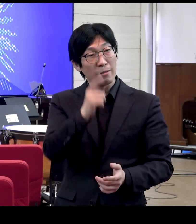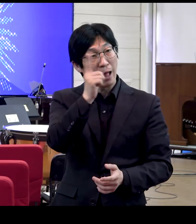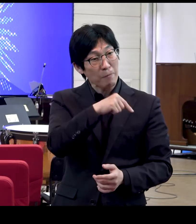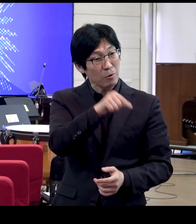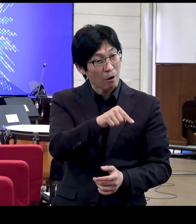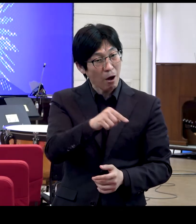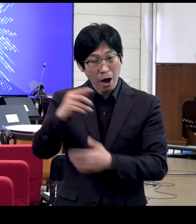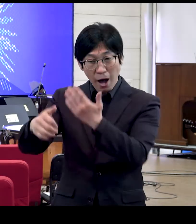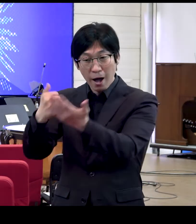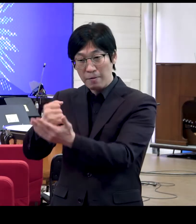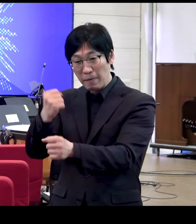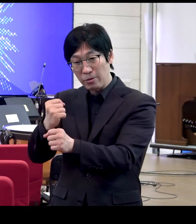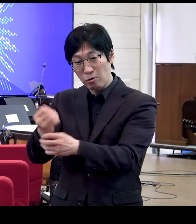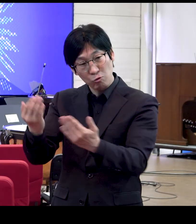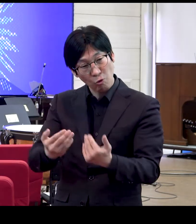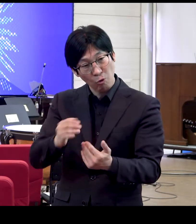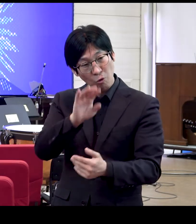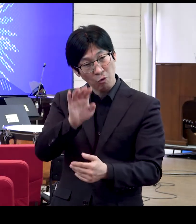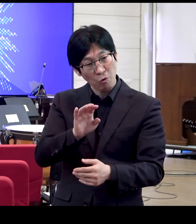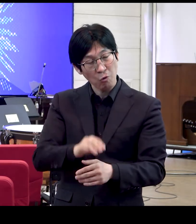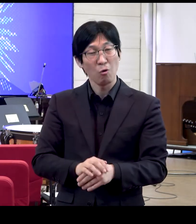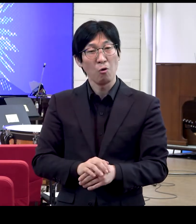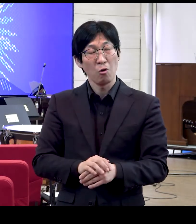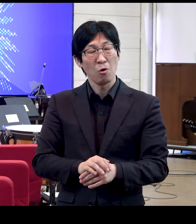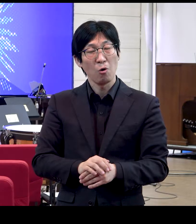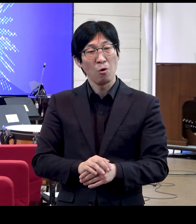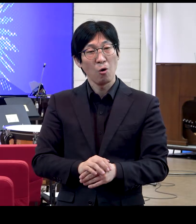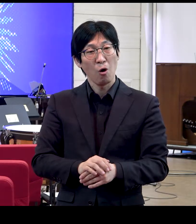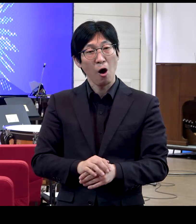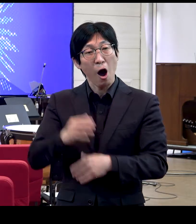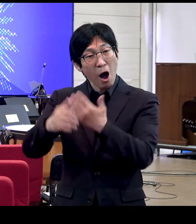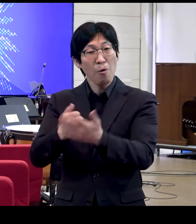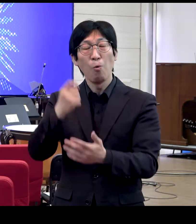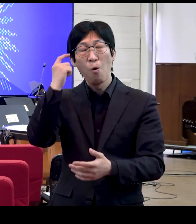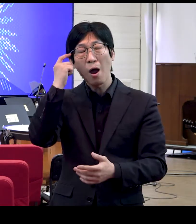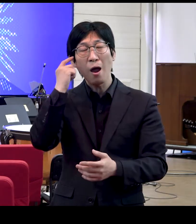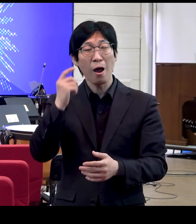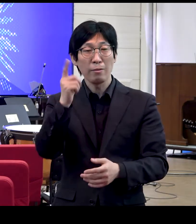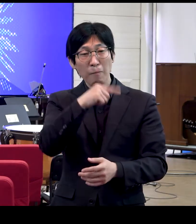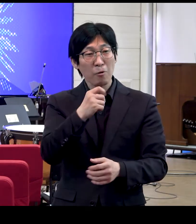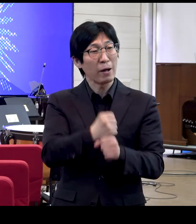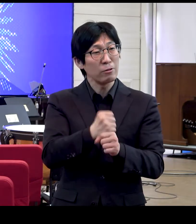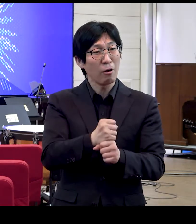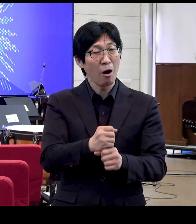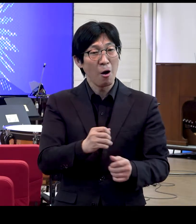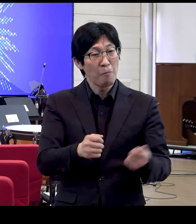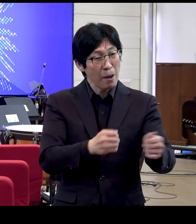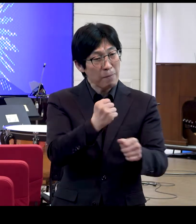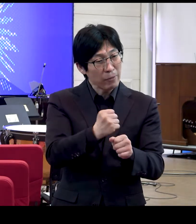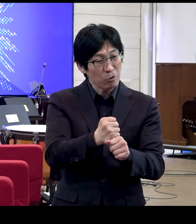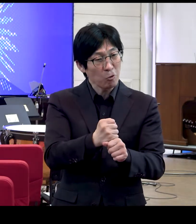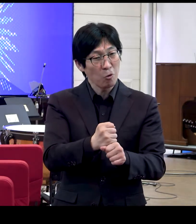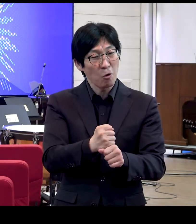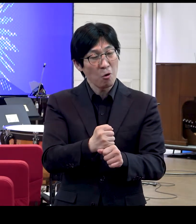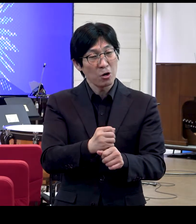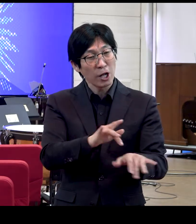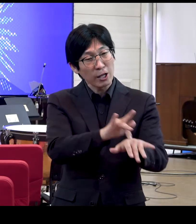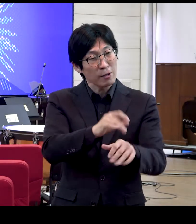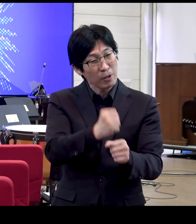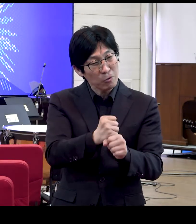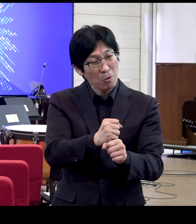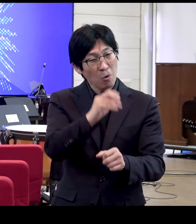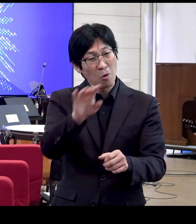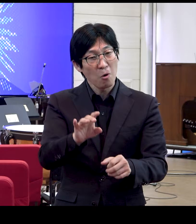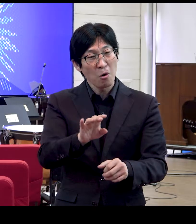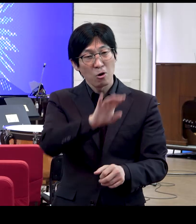악도 하나님이 만드신 거 아니냐? 만약 그렇다면 하나님은 왜 악을 만드셨느냐? 이런 질문이 수없이 올라오는 바로